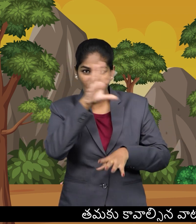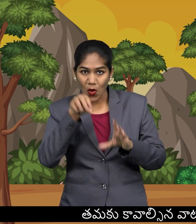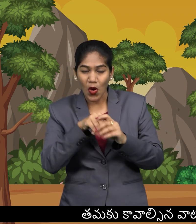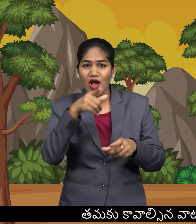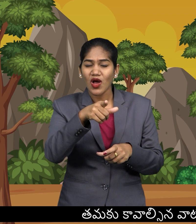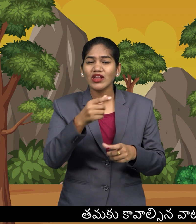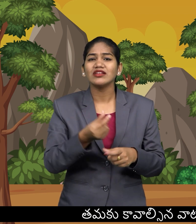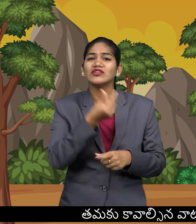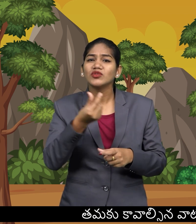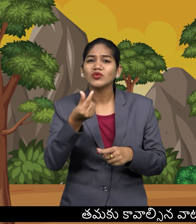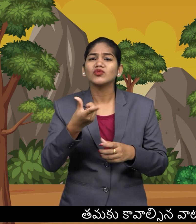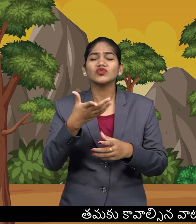అడవుల నుండి పొందేవారు.